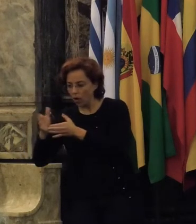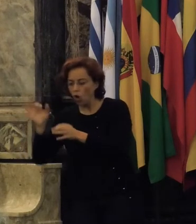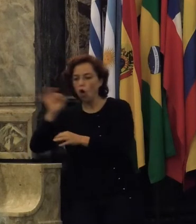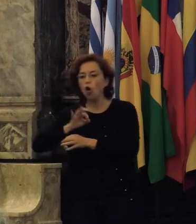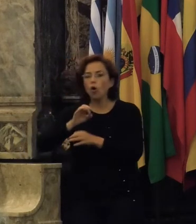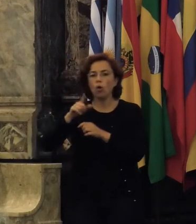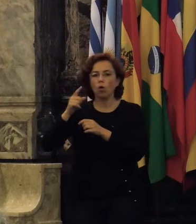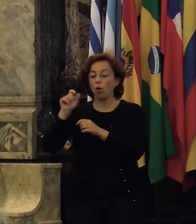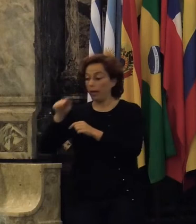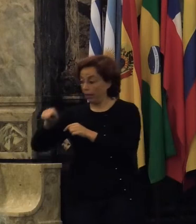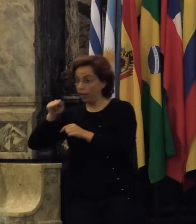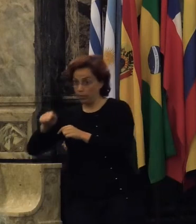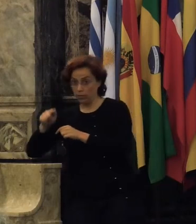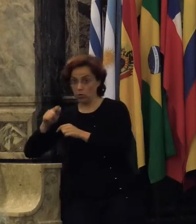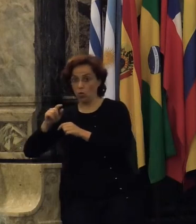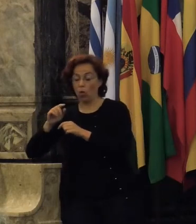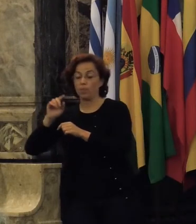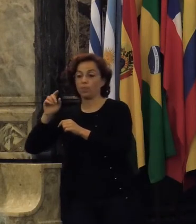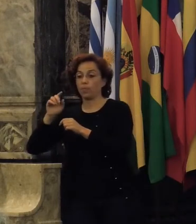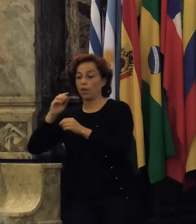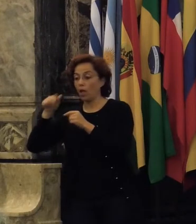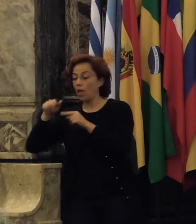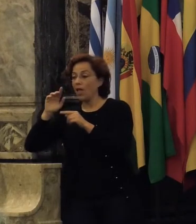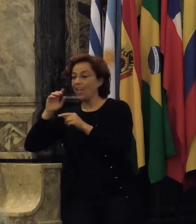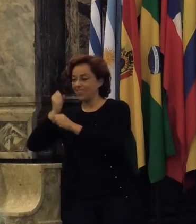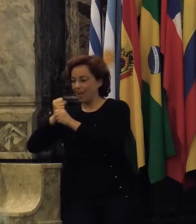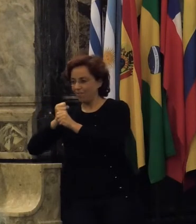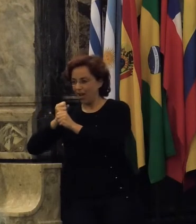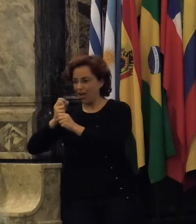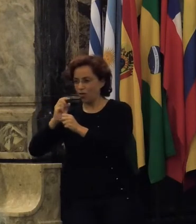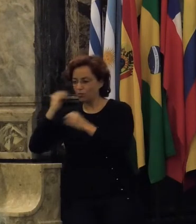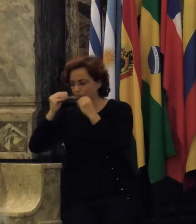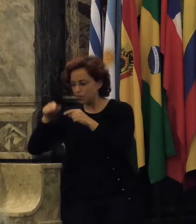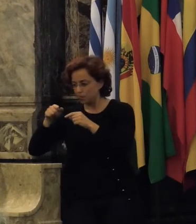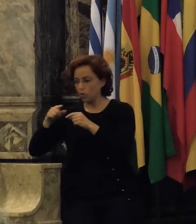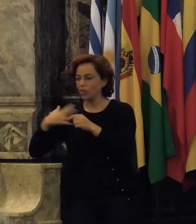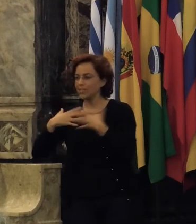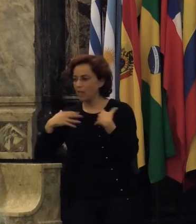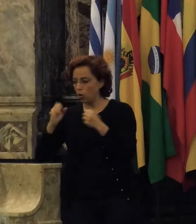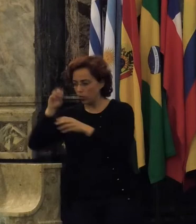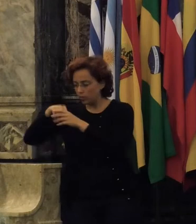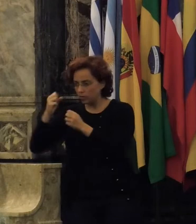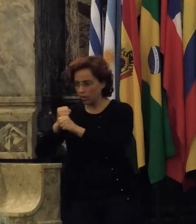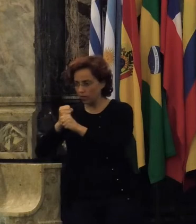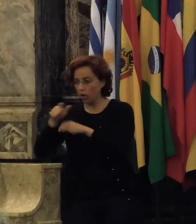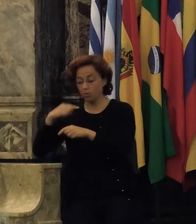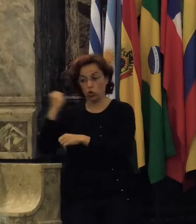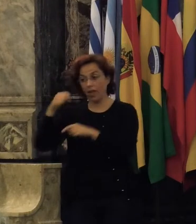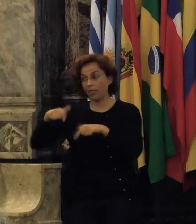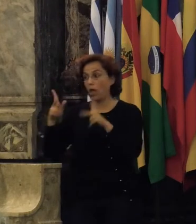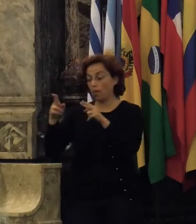formación tan importante en esta época como soporte y como alternativa interdisciplinar